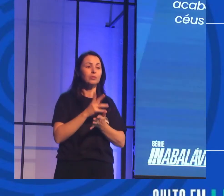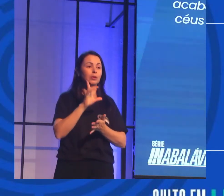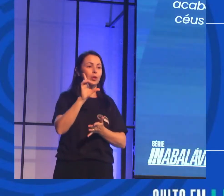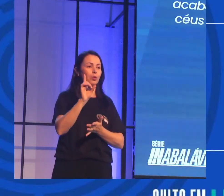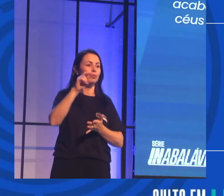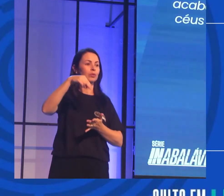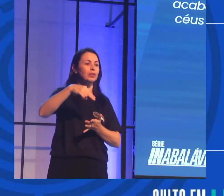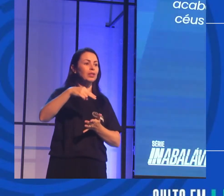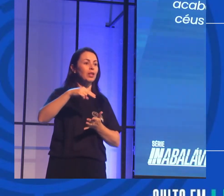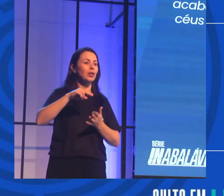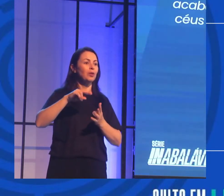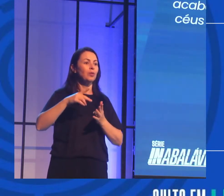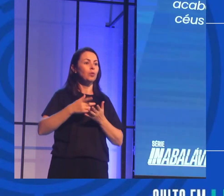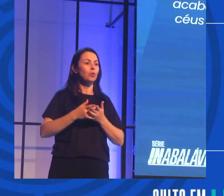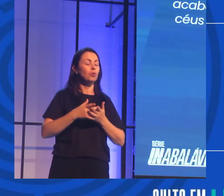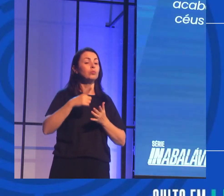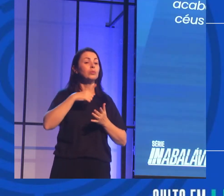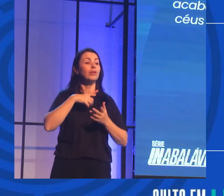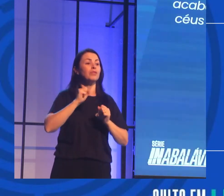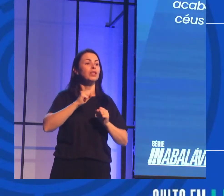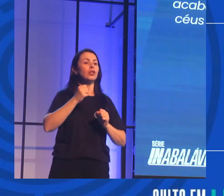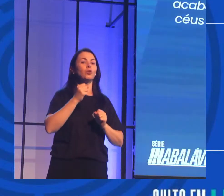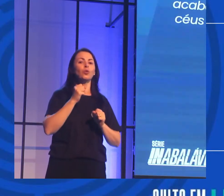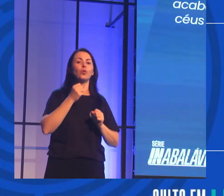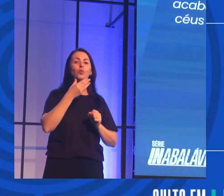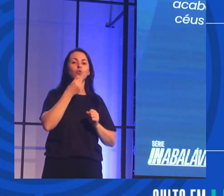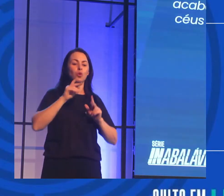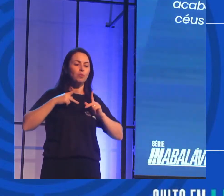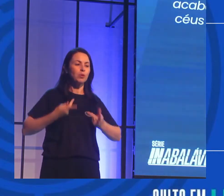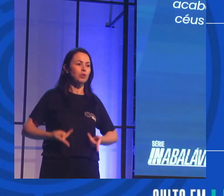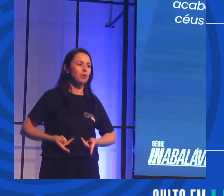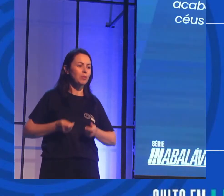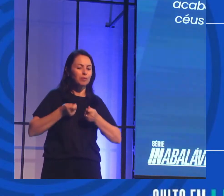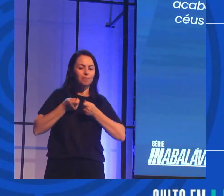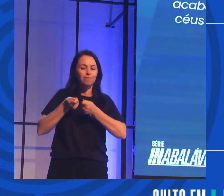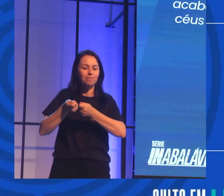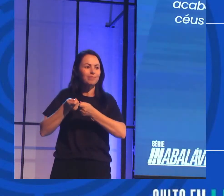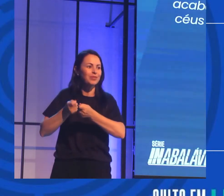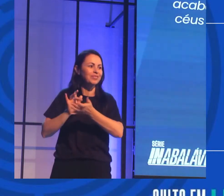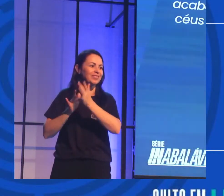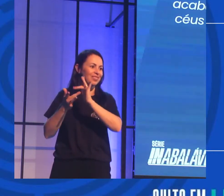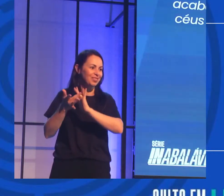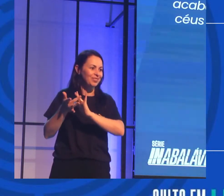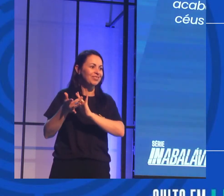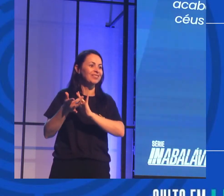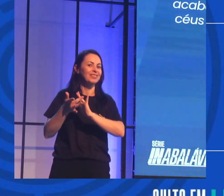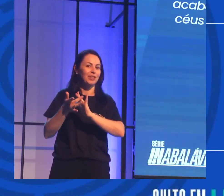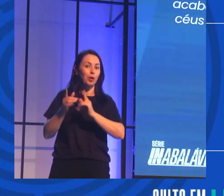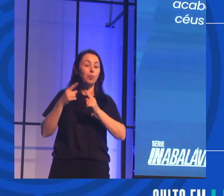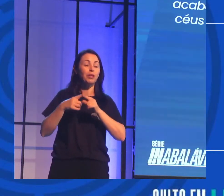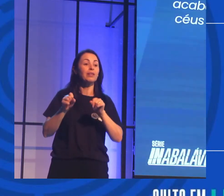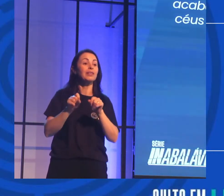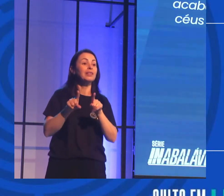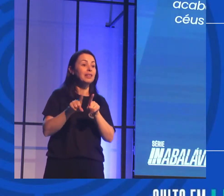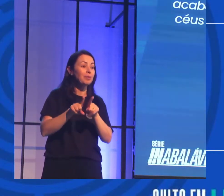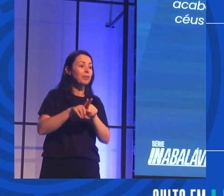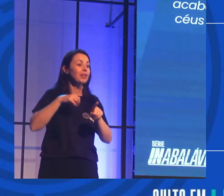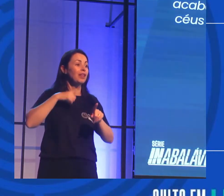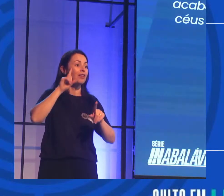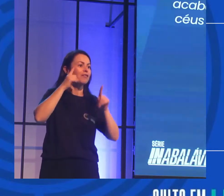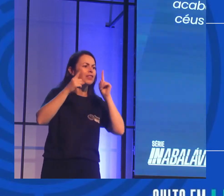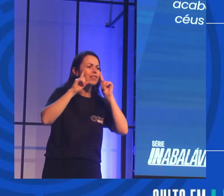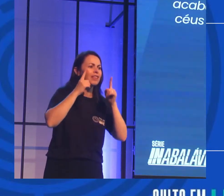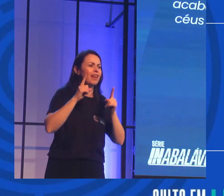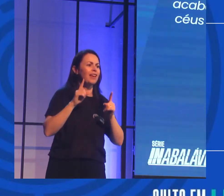homens conspiraram contra Jesus. Assim como Daniel, armaram armadilhas contra eles, contra Jesus